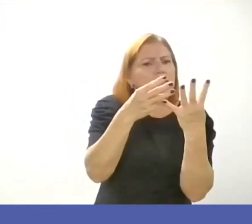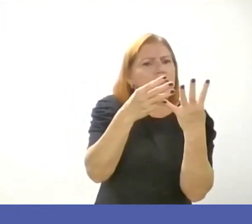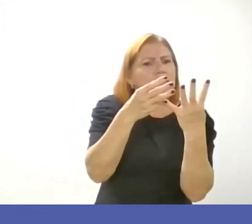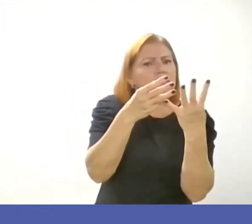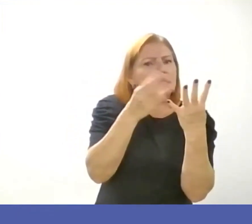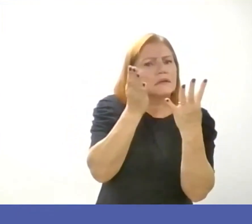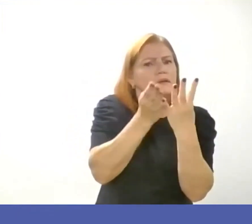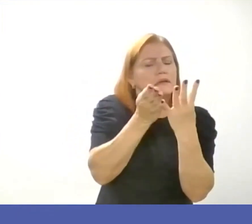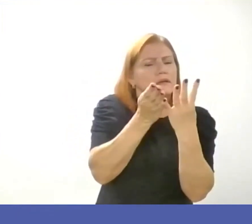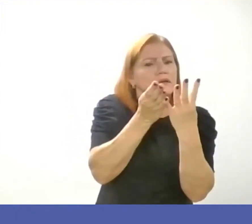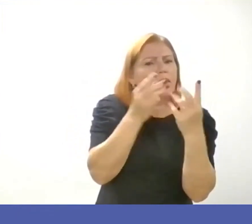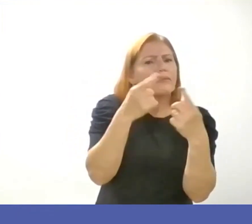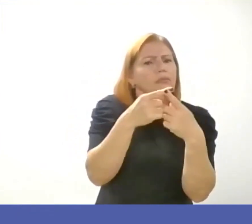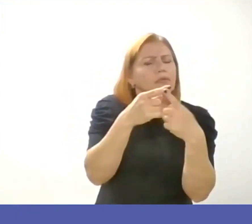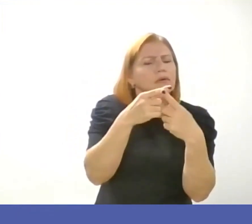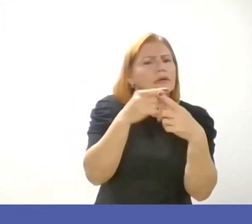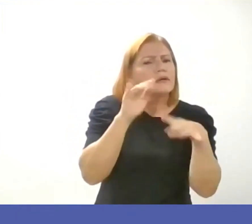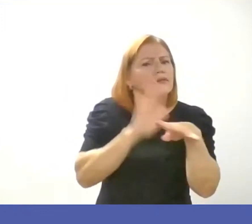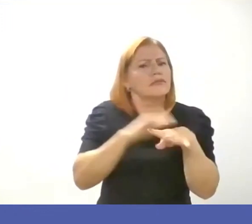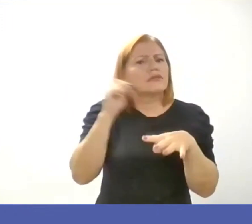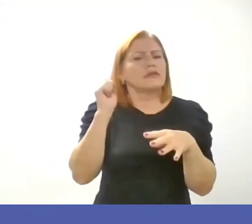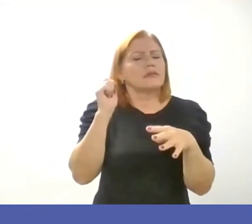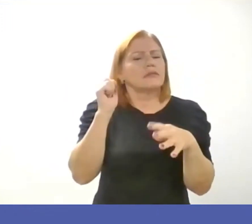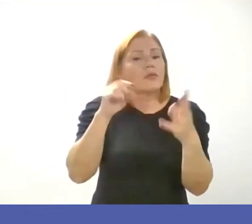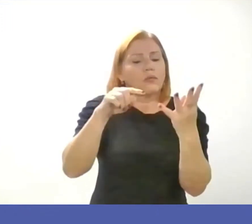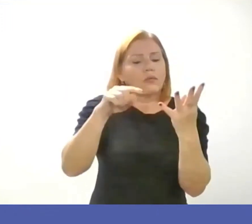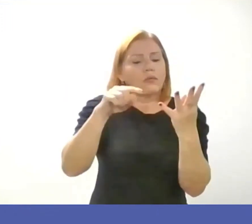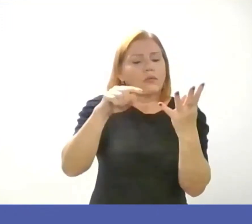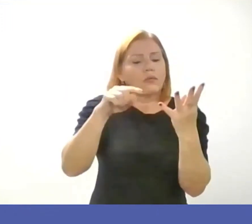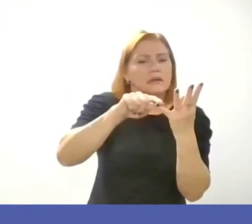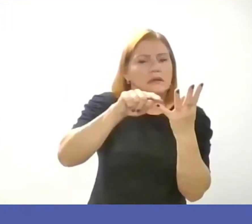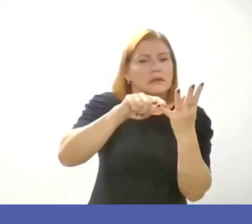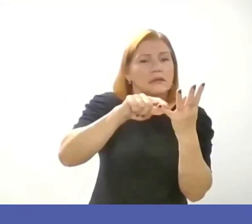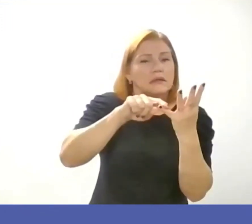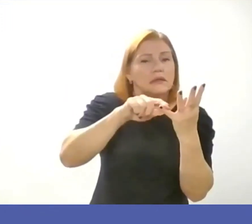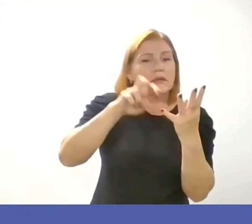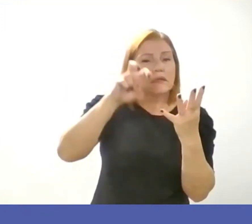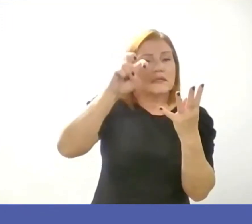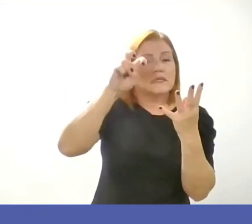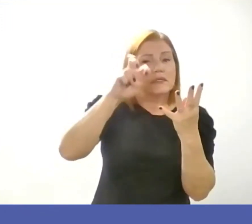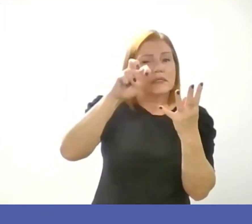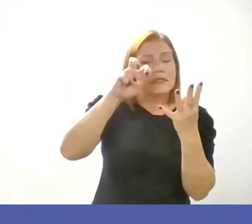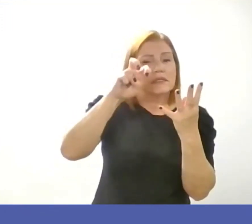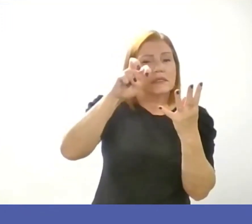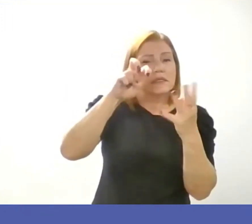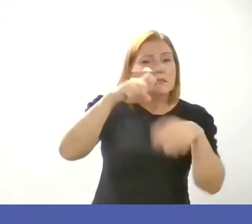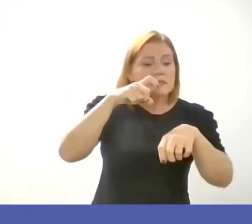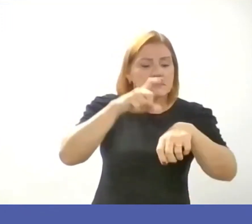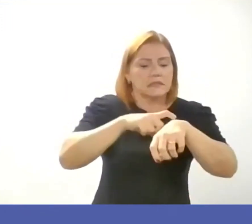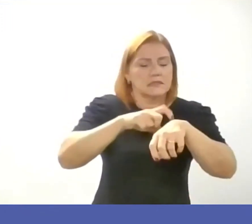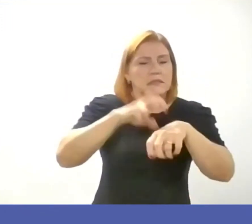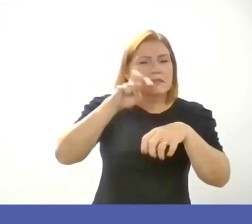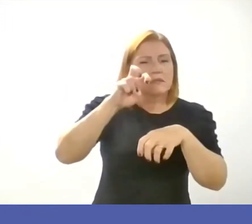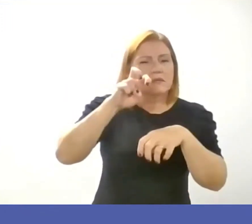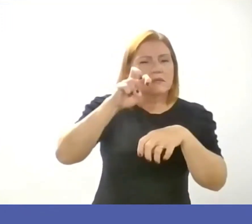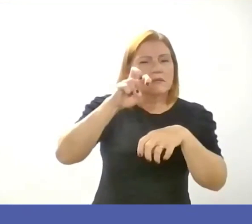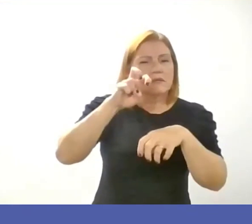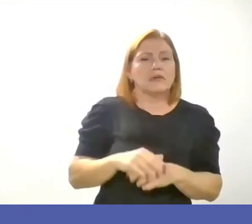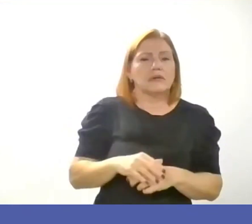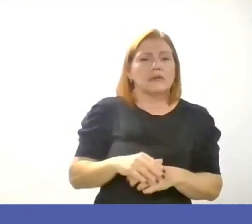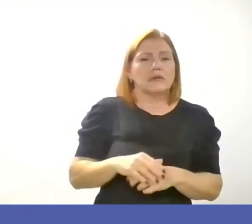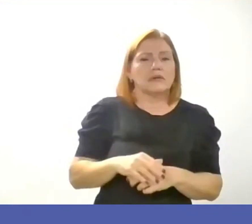Por que Ele chamou os da hora 1/10? Por quê? Sabe por quê? Porque da